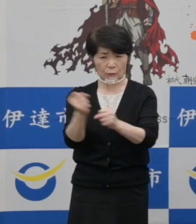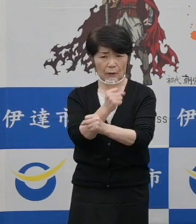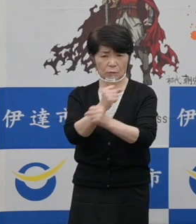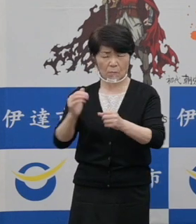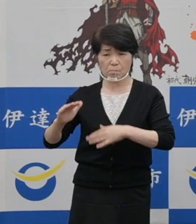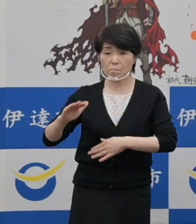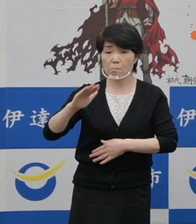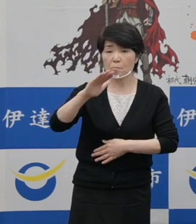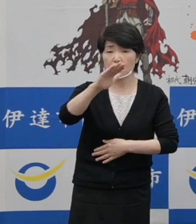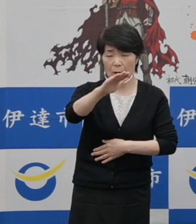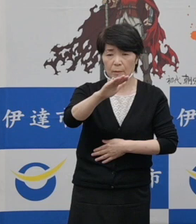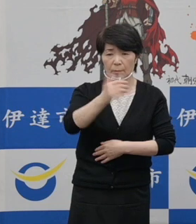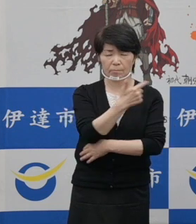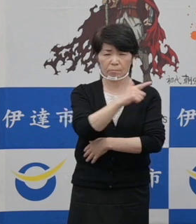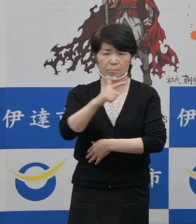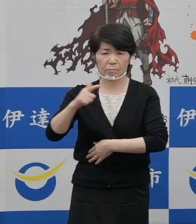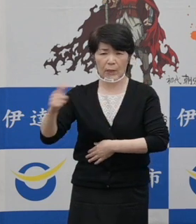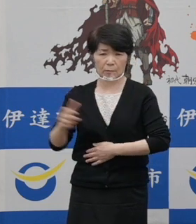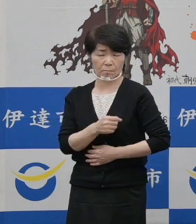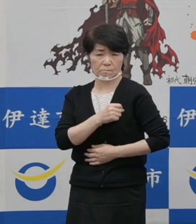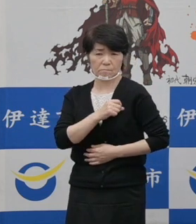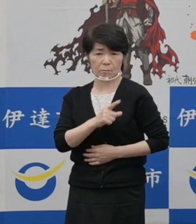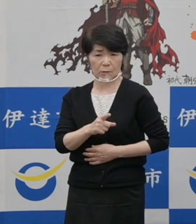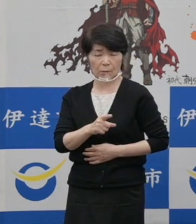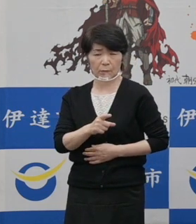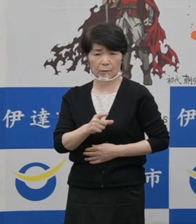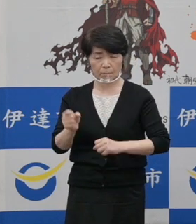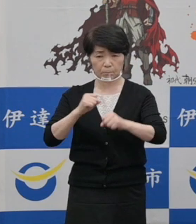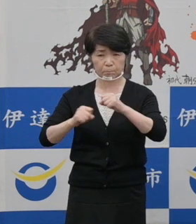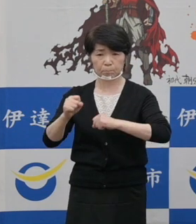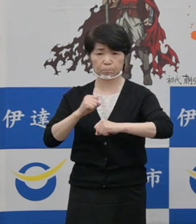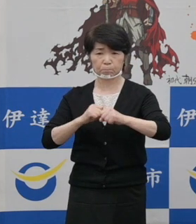興の事業にも積極的に取り組んでいただきます。